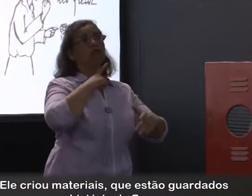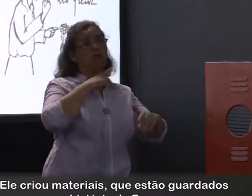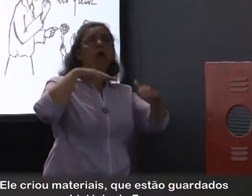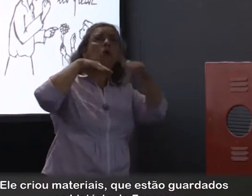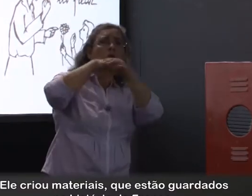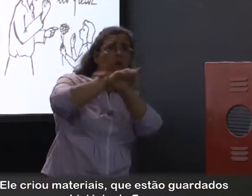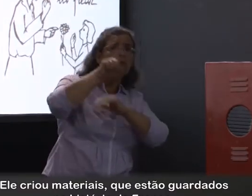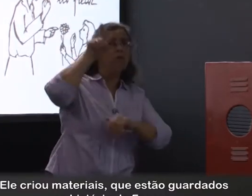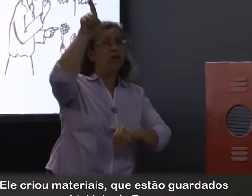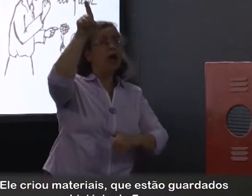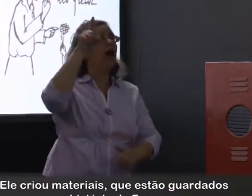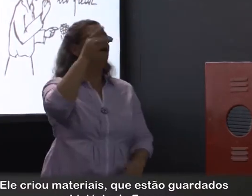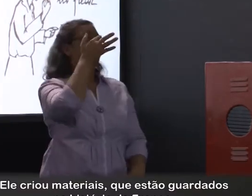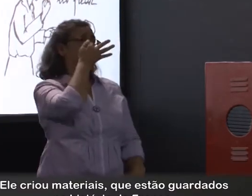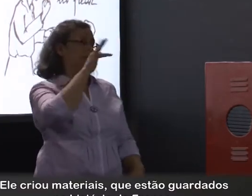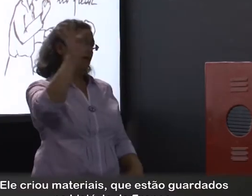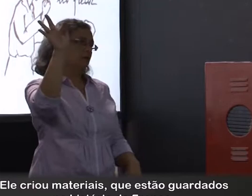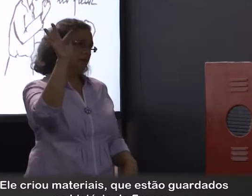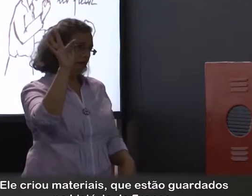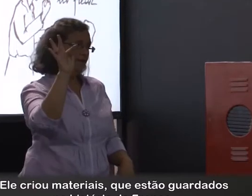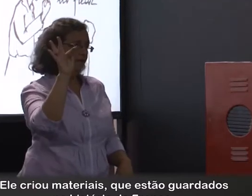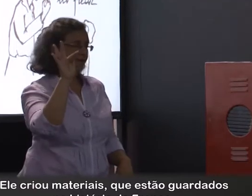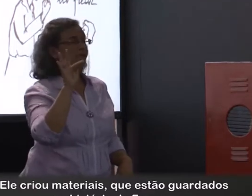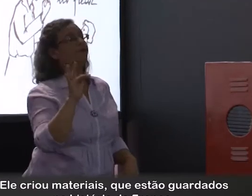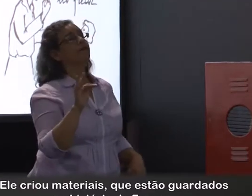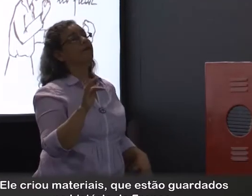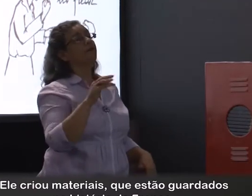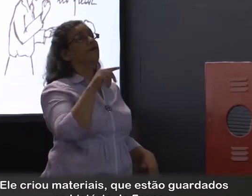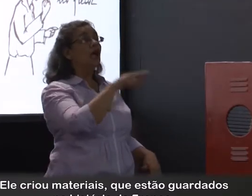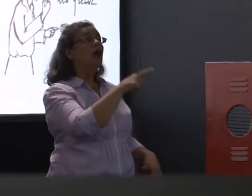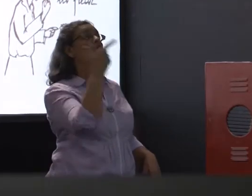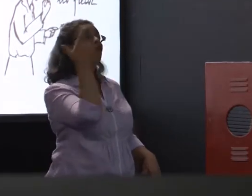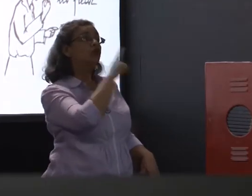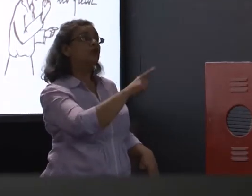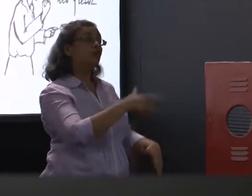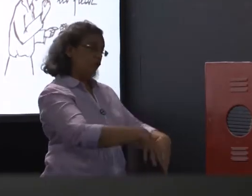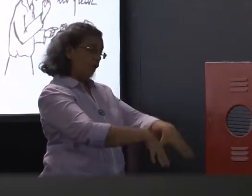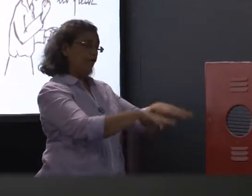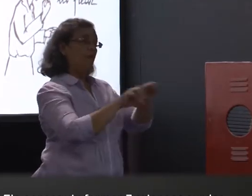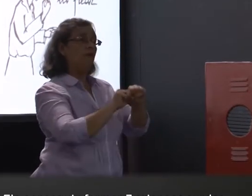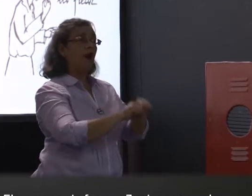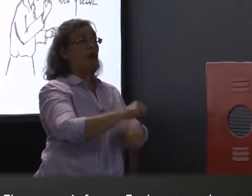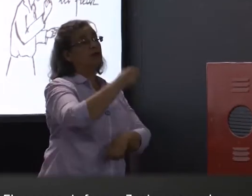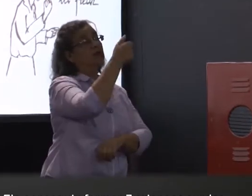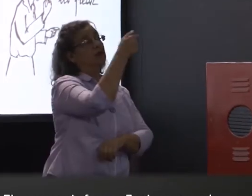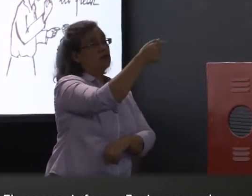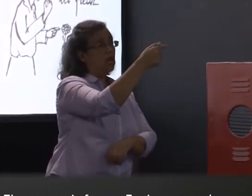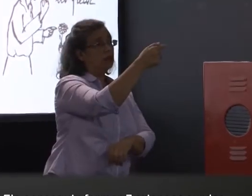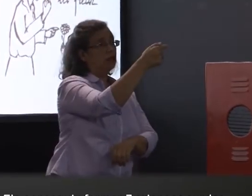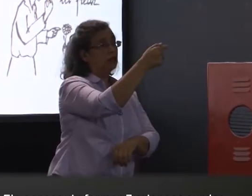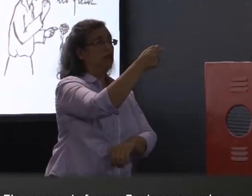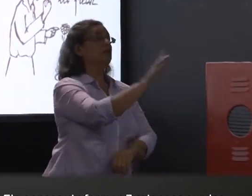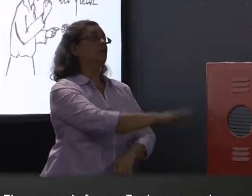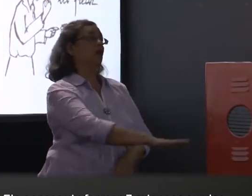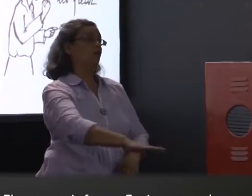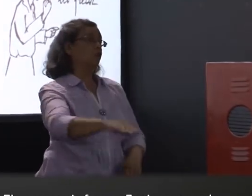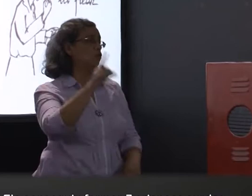criou materiais, né, tem guardados lá na história da França. E ele conseguiu, né, formar